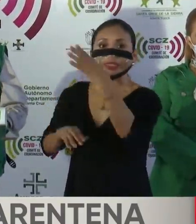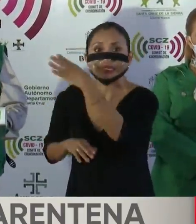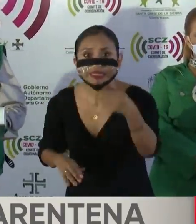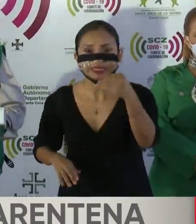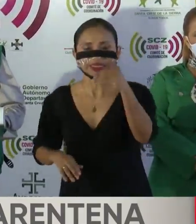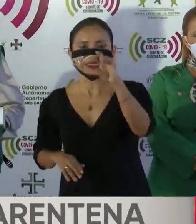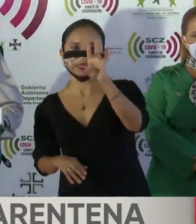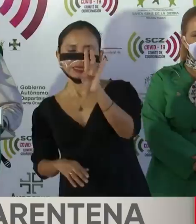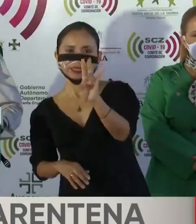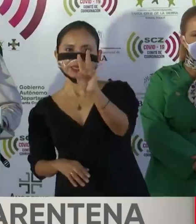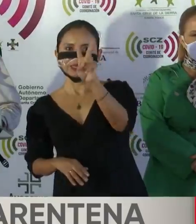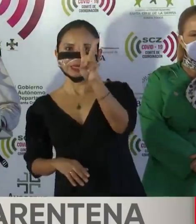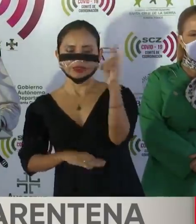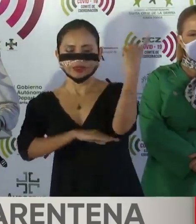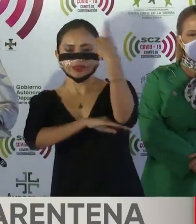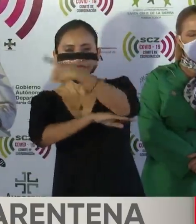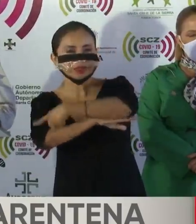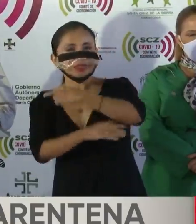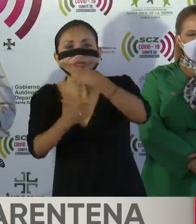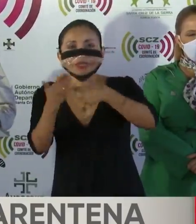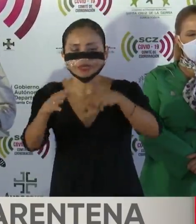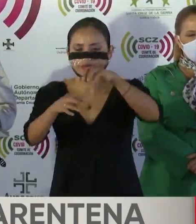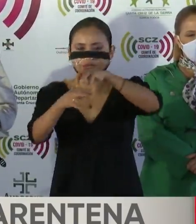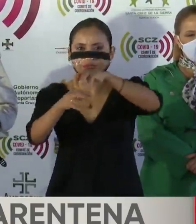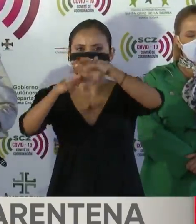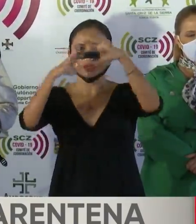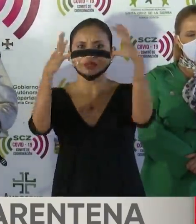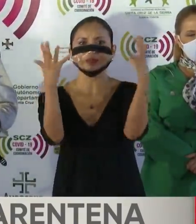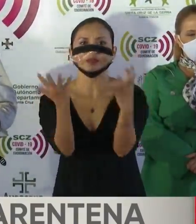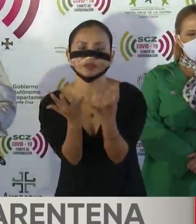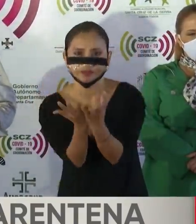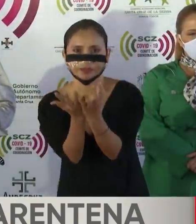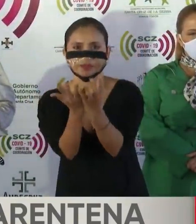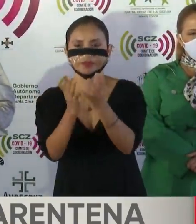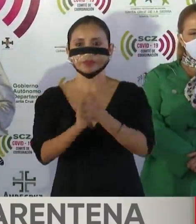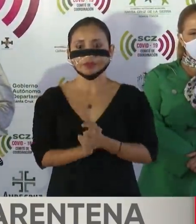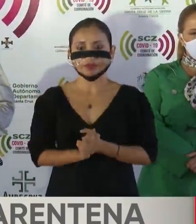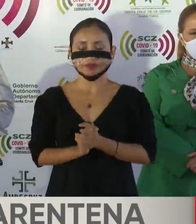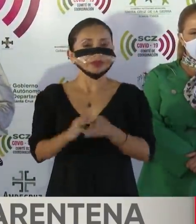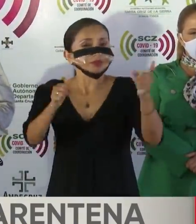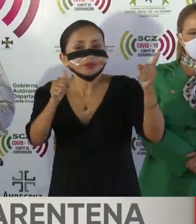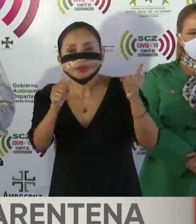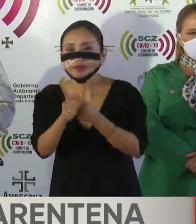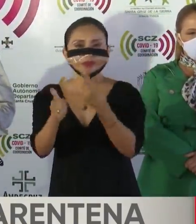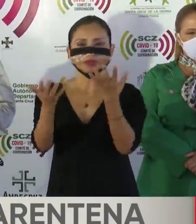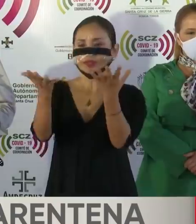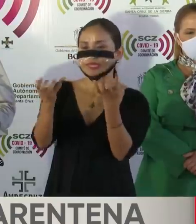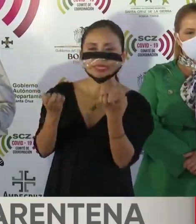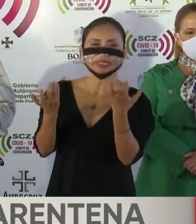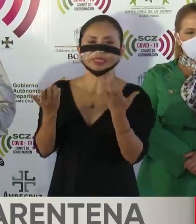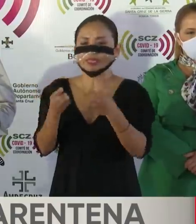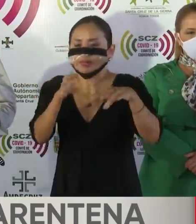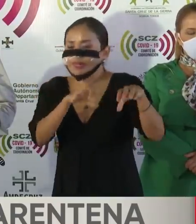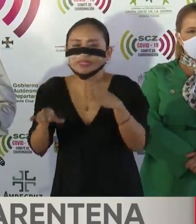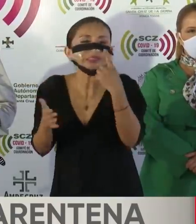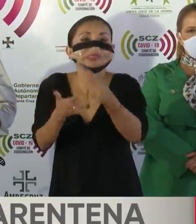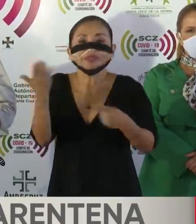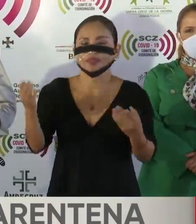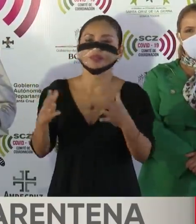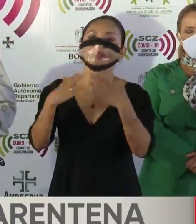72 días de la epidemia. Lo primero que quiero realizar